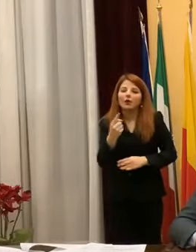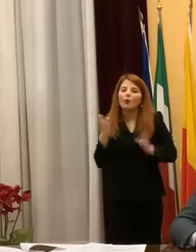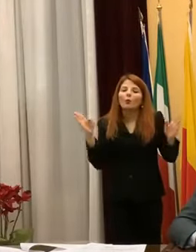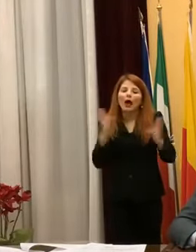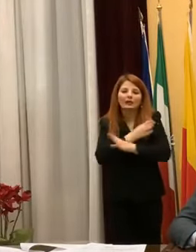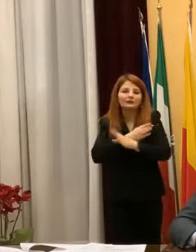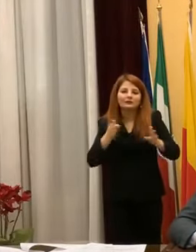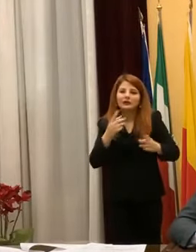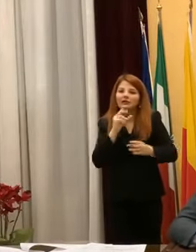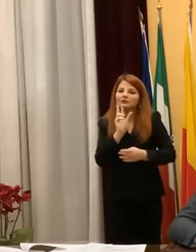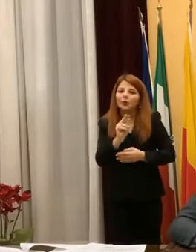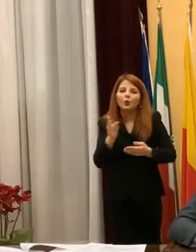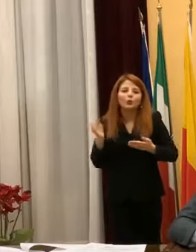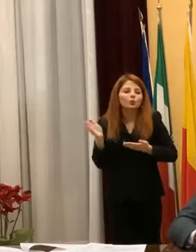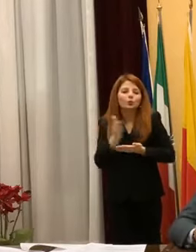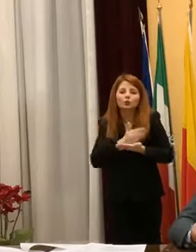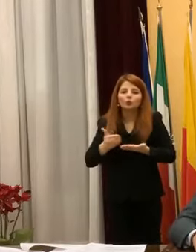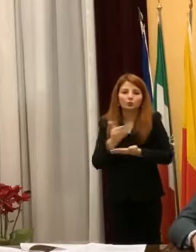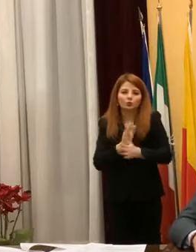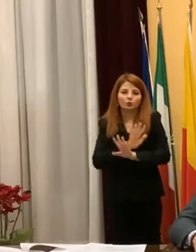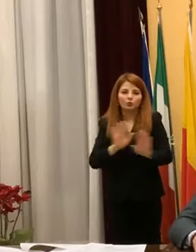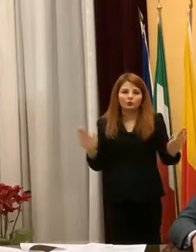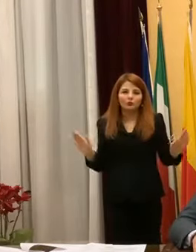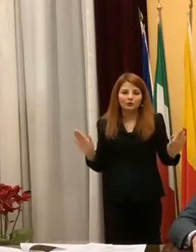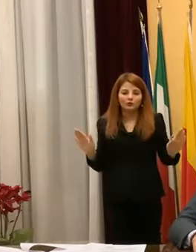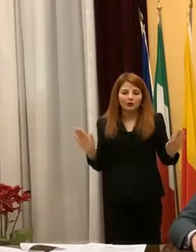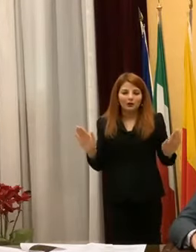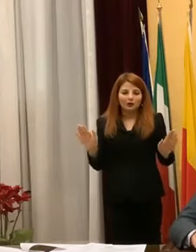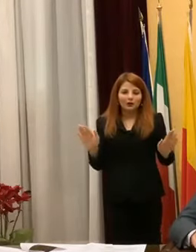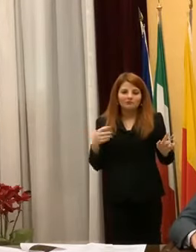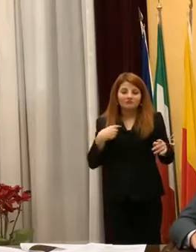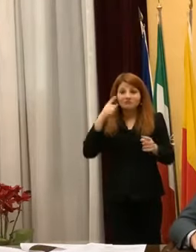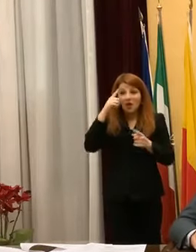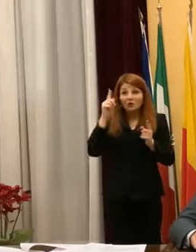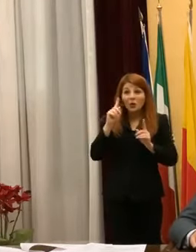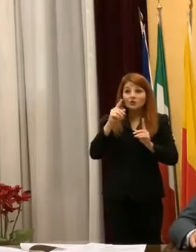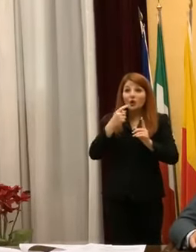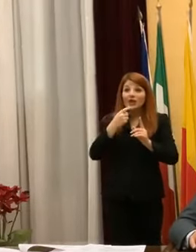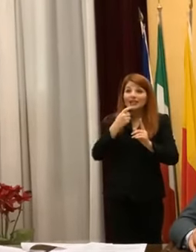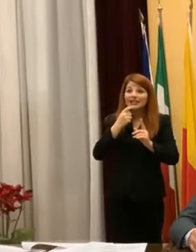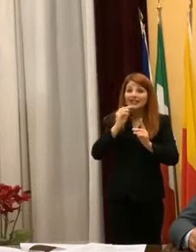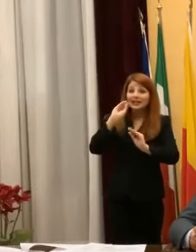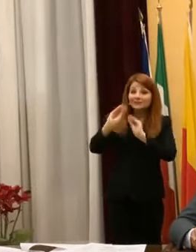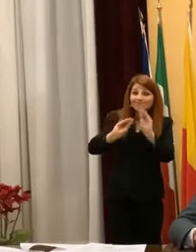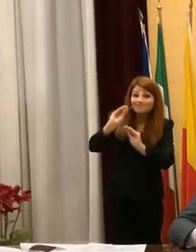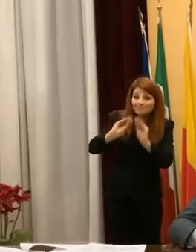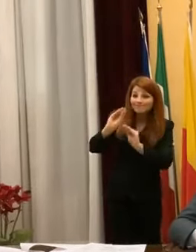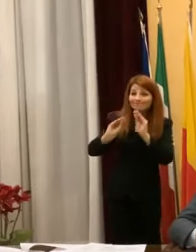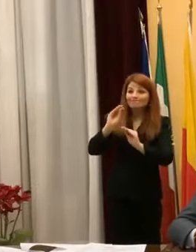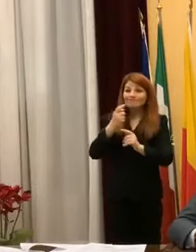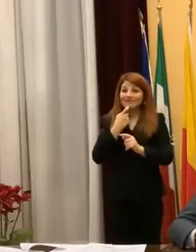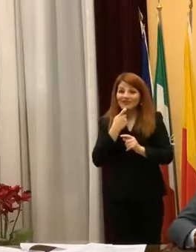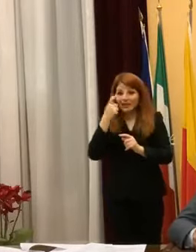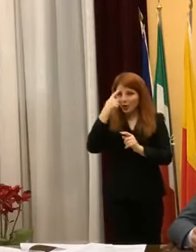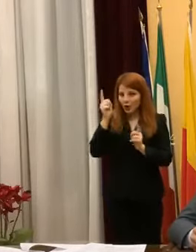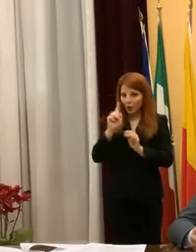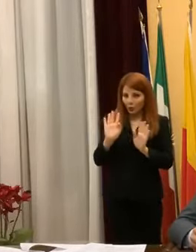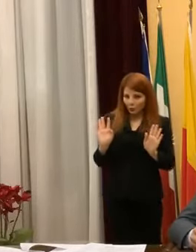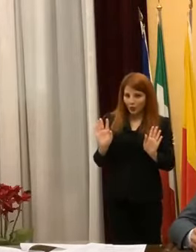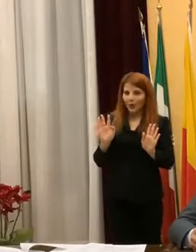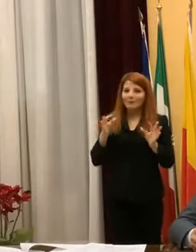interrogato, chi l'ha interrogato, non so, sicuramente aveva tante cose da raccontare il buon Lavaglia, e quindi in quel